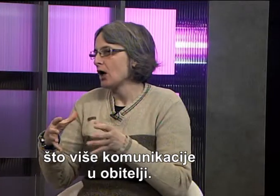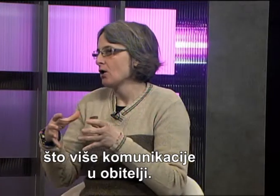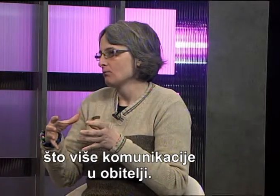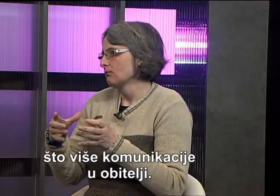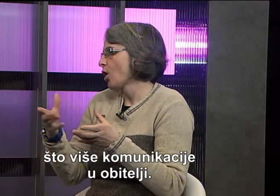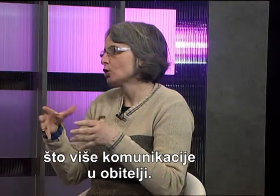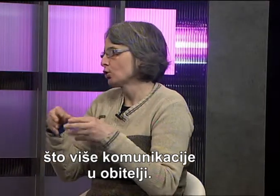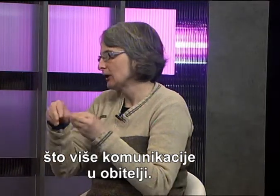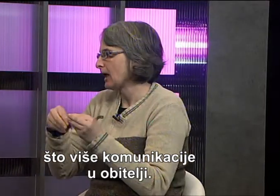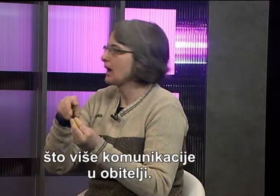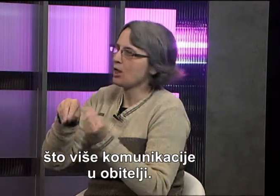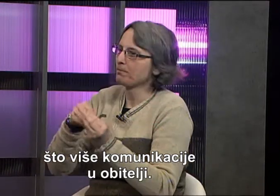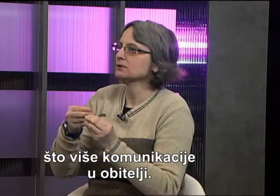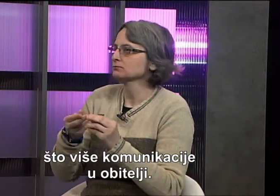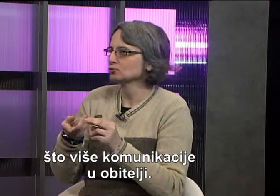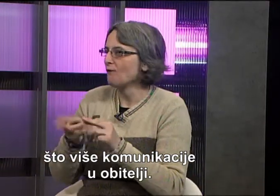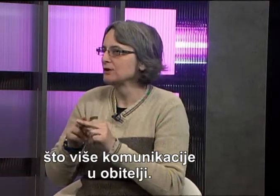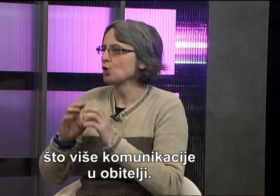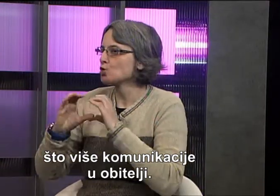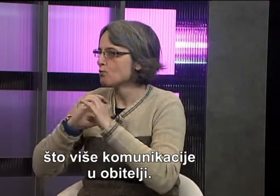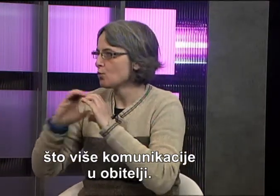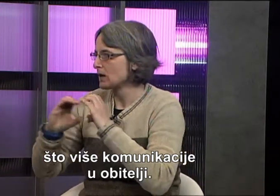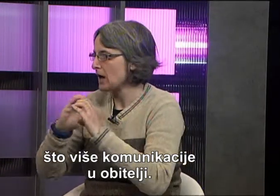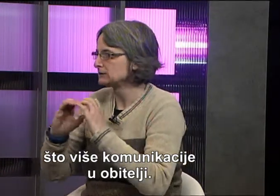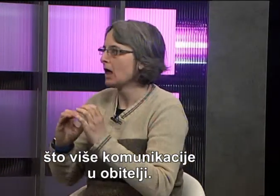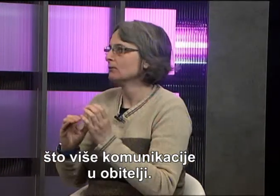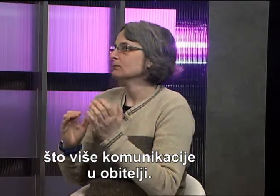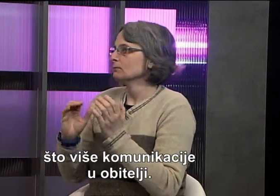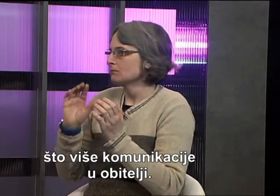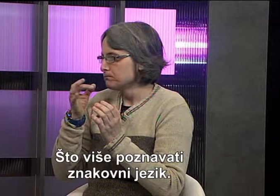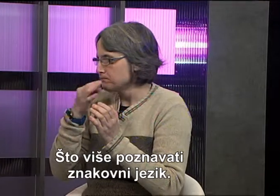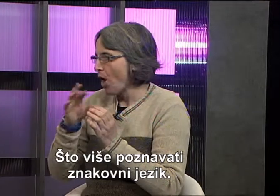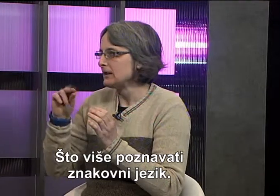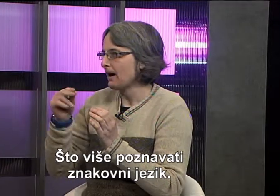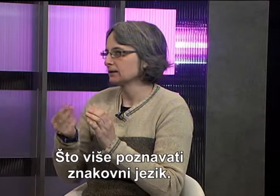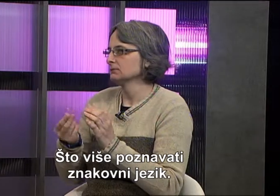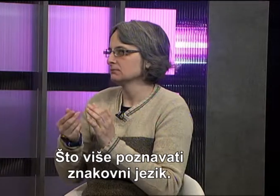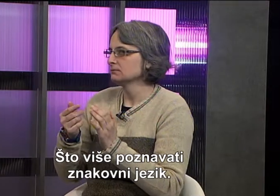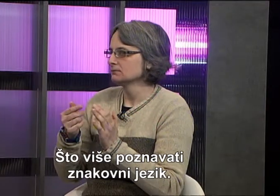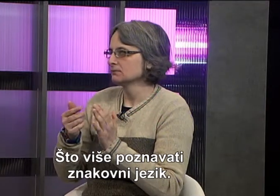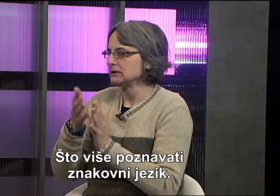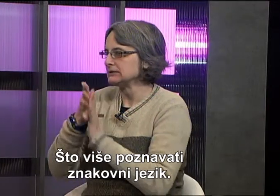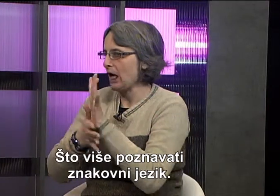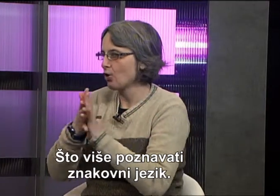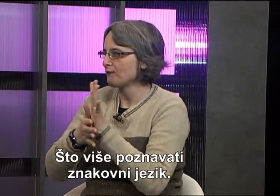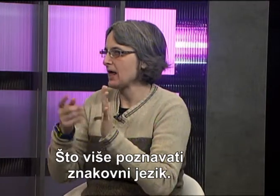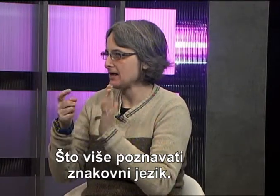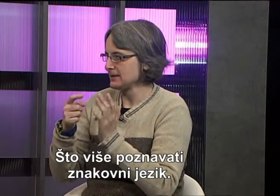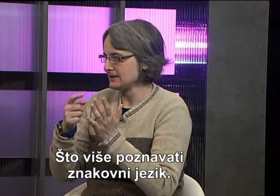Sa kruteka, lopet, to ti su komunu kartu, da pa imate da kopi,